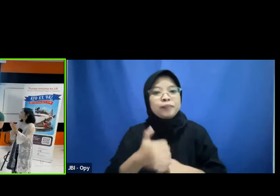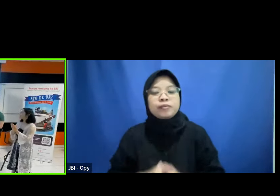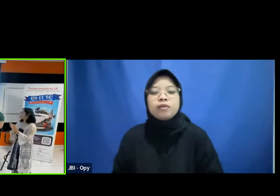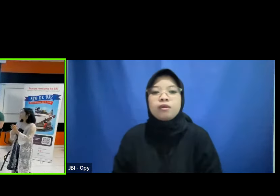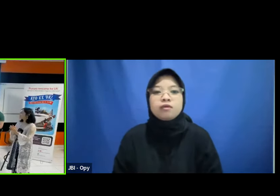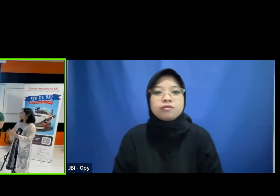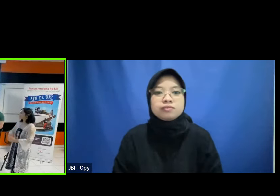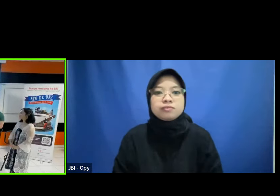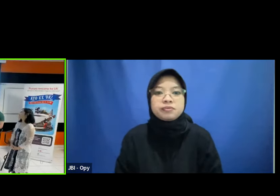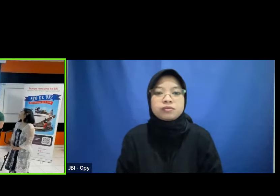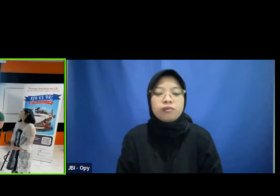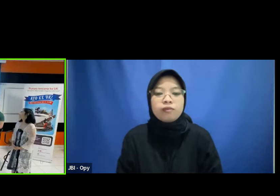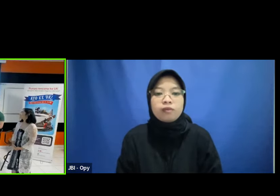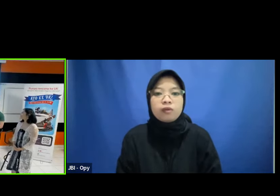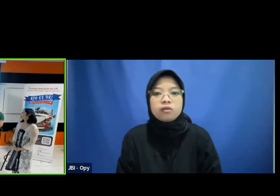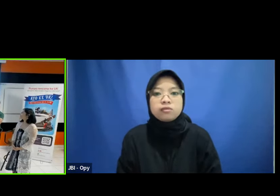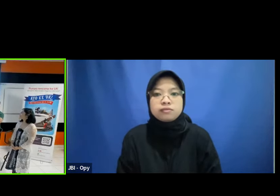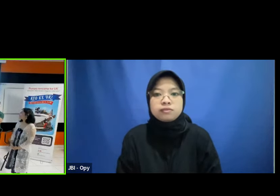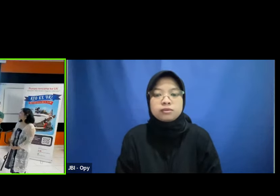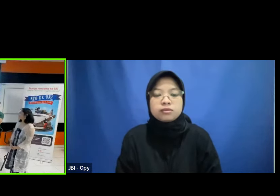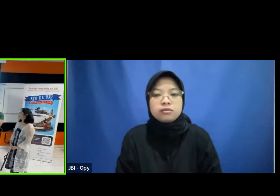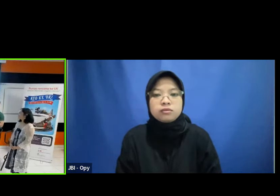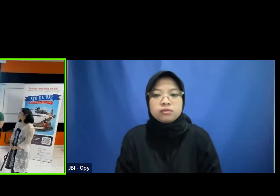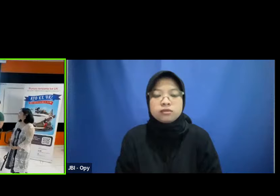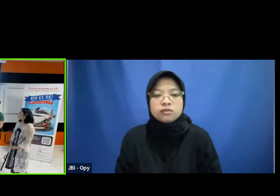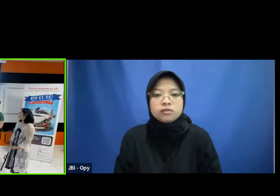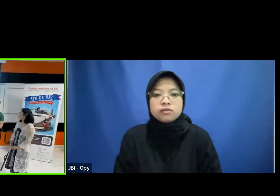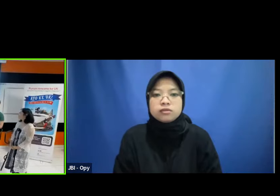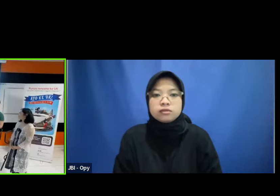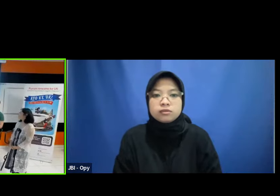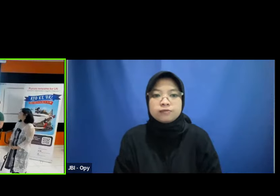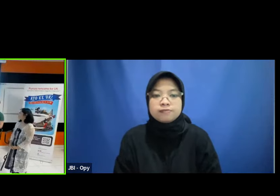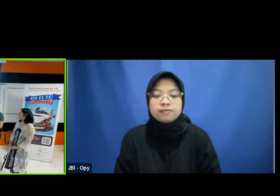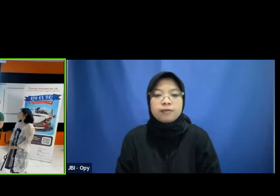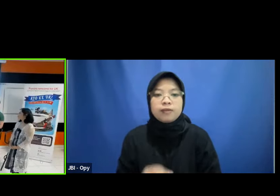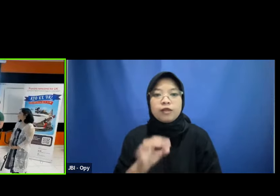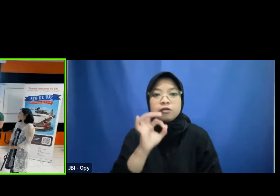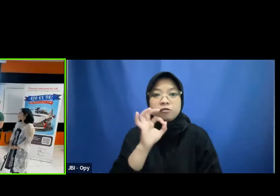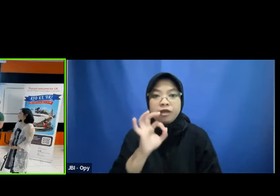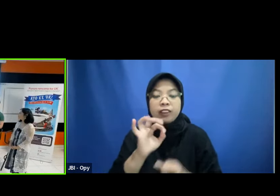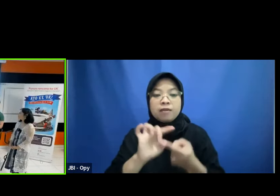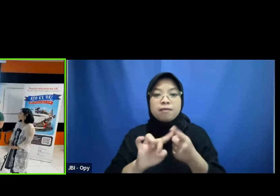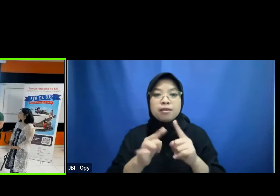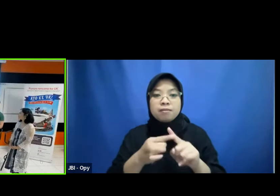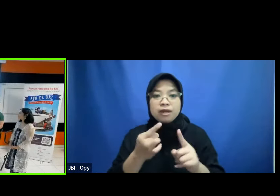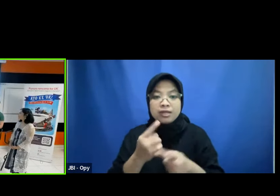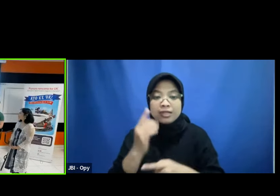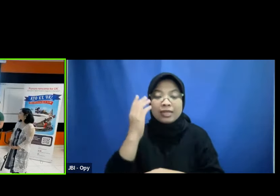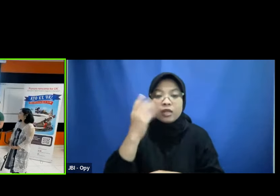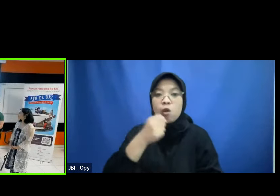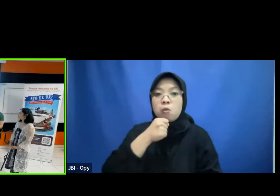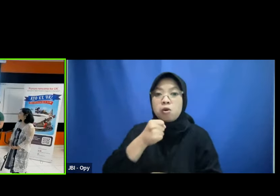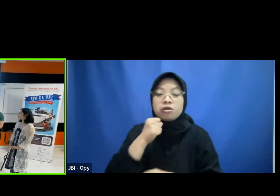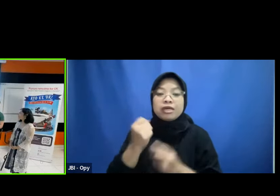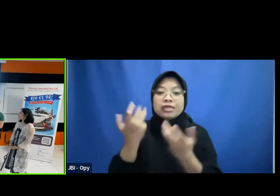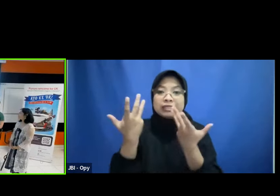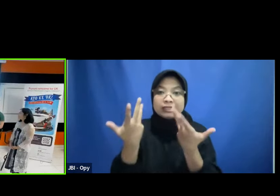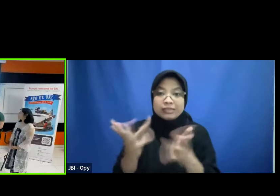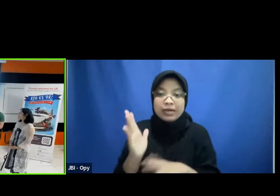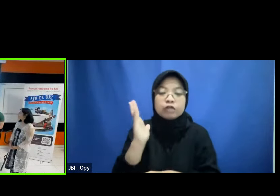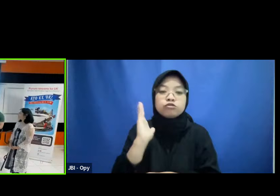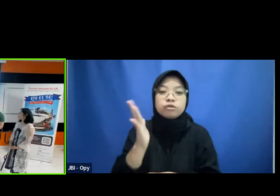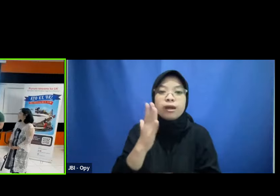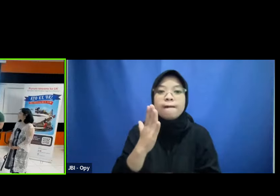luck ee teman-teman ketika habis mewawancara Biasanya